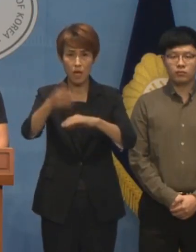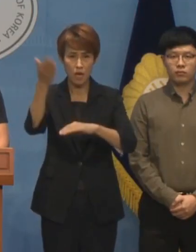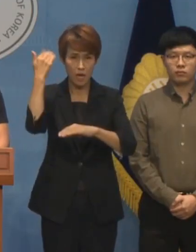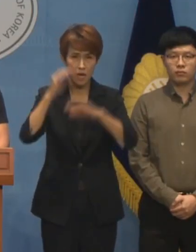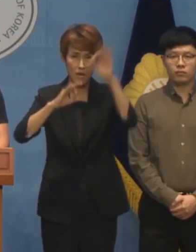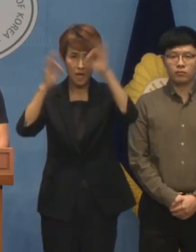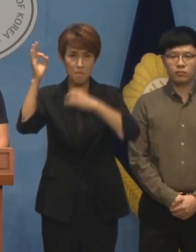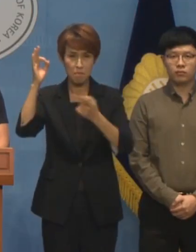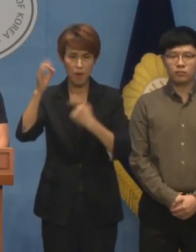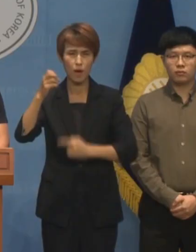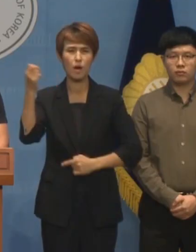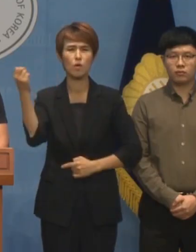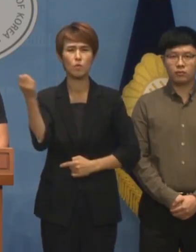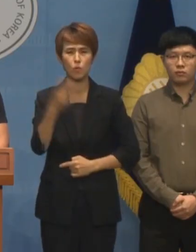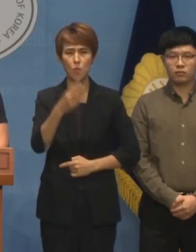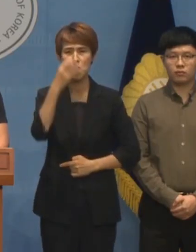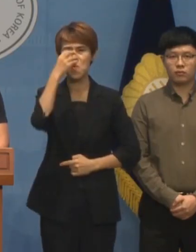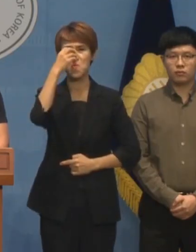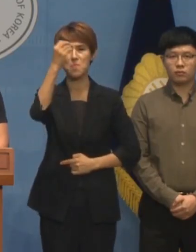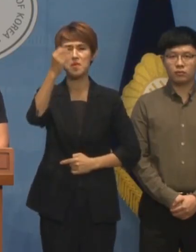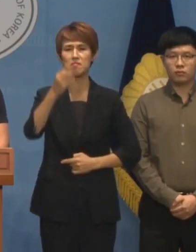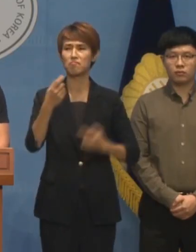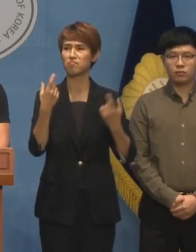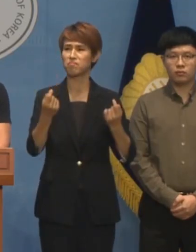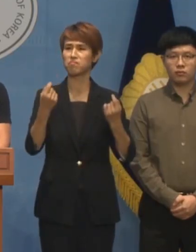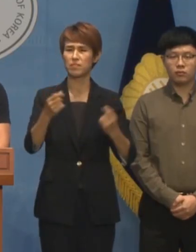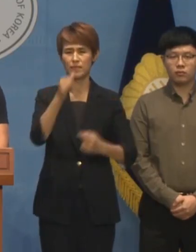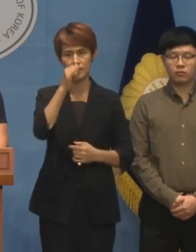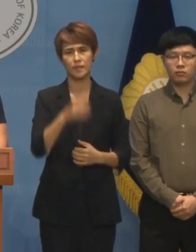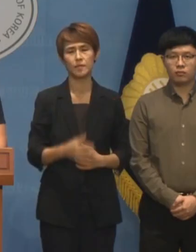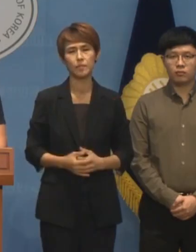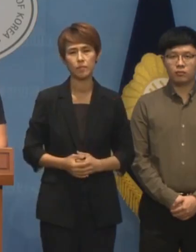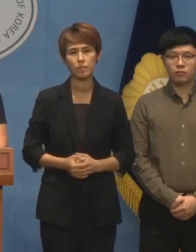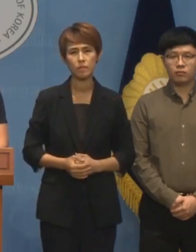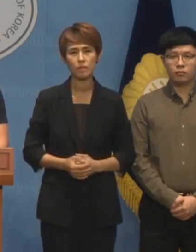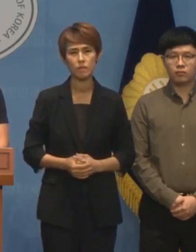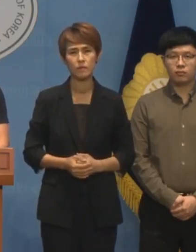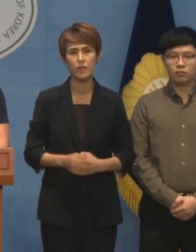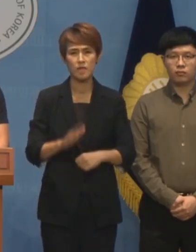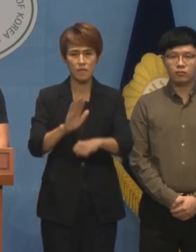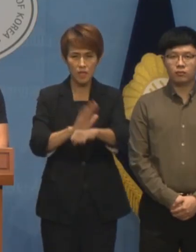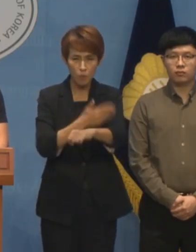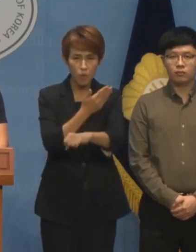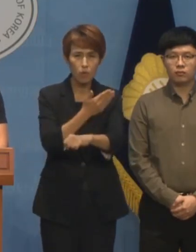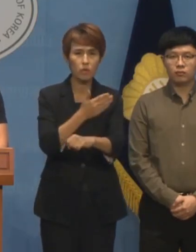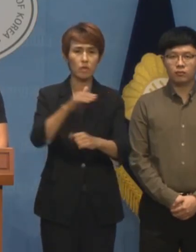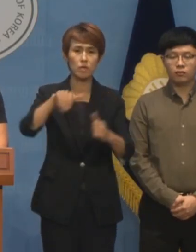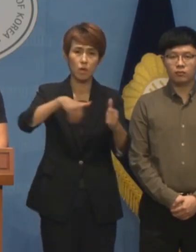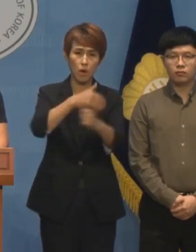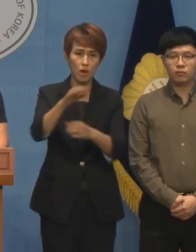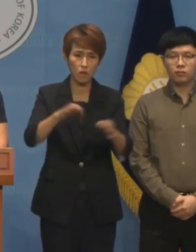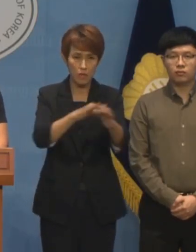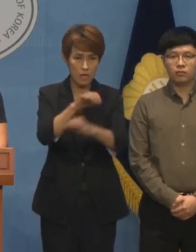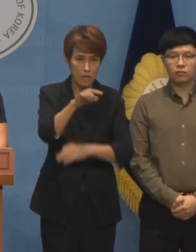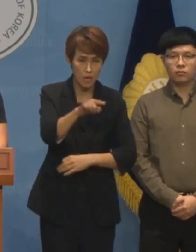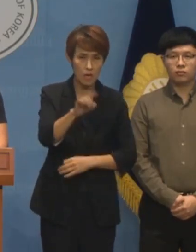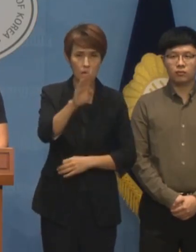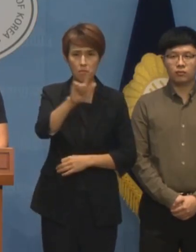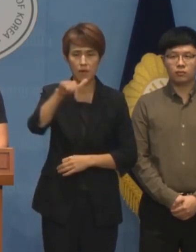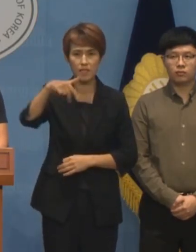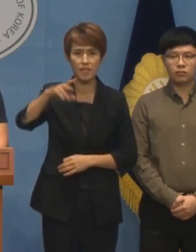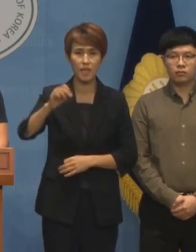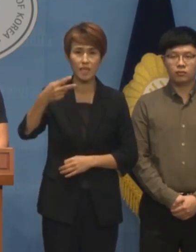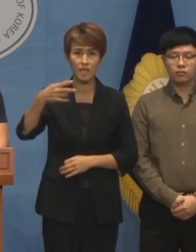채 여전히 오만한 태도로 일관하고 있습니다. 잘못된 경제 진단은 박찬대 원내대표의 여러